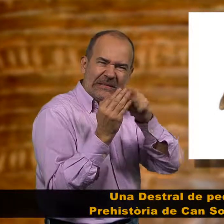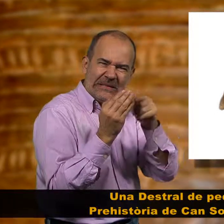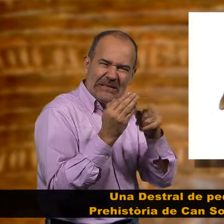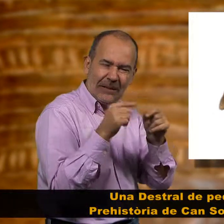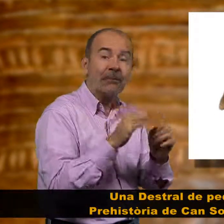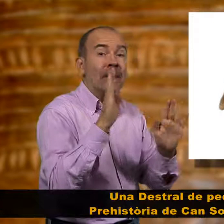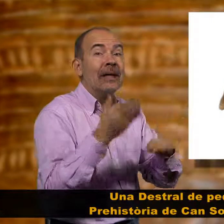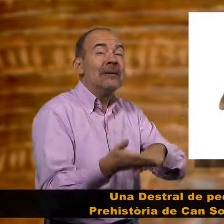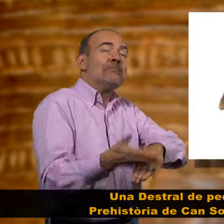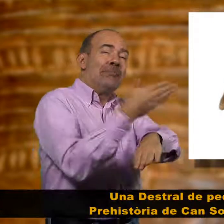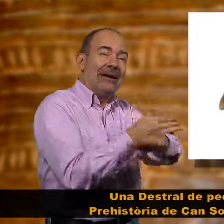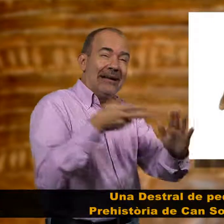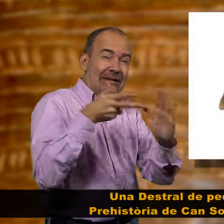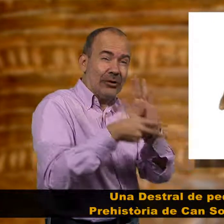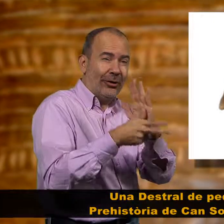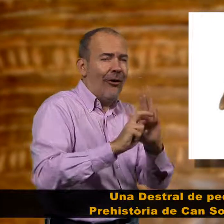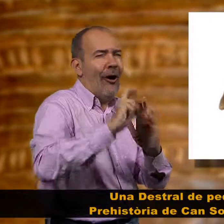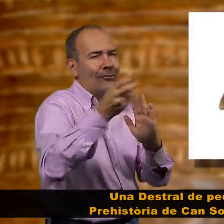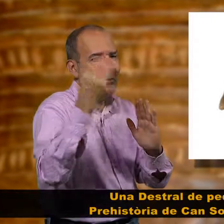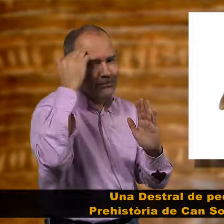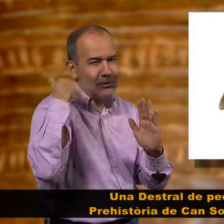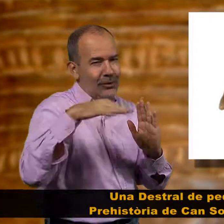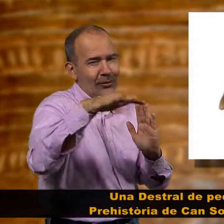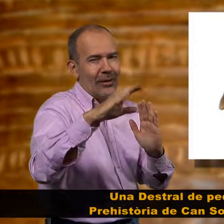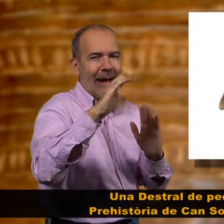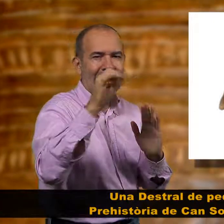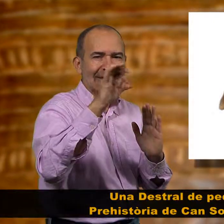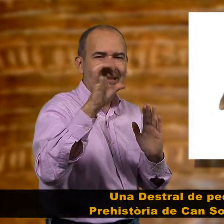de Can Solà, Castellolí, i un nucli de sílex per extreure